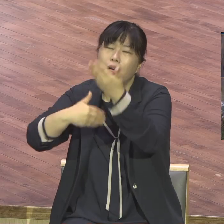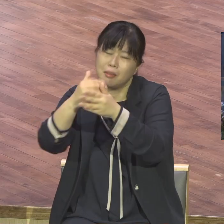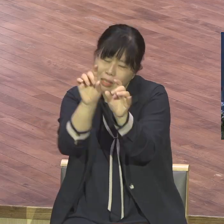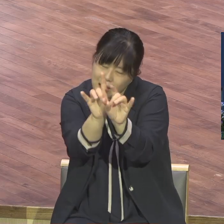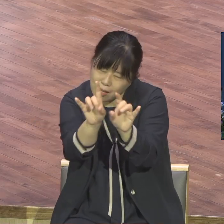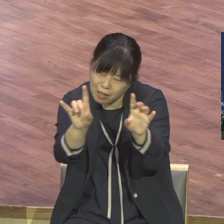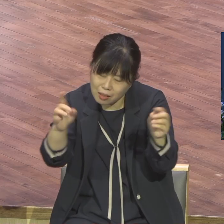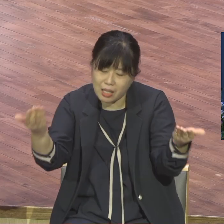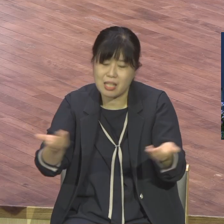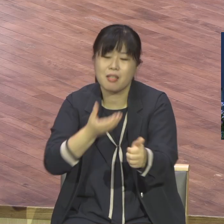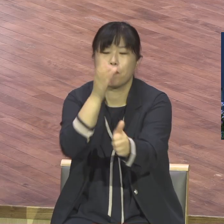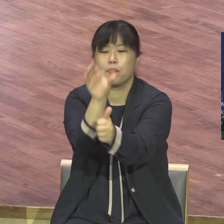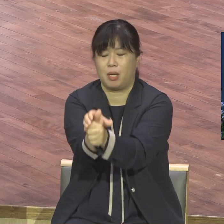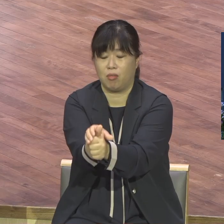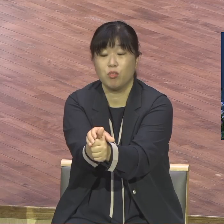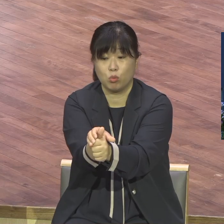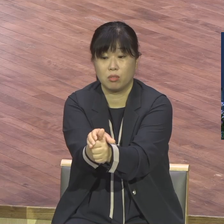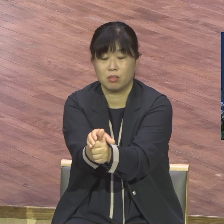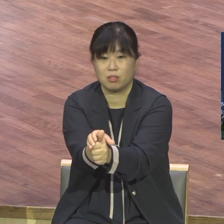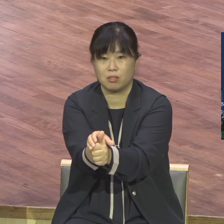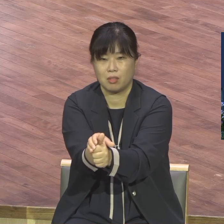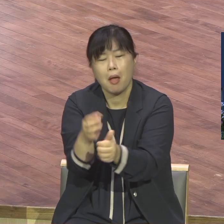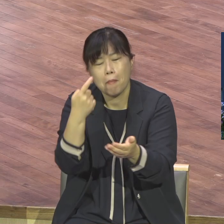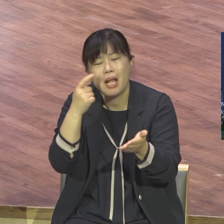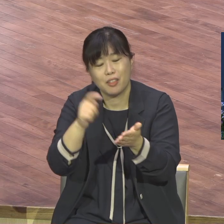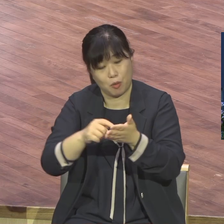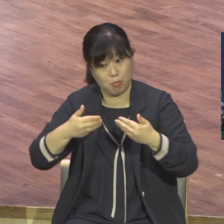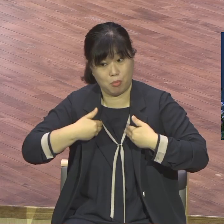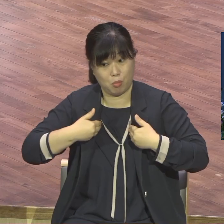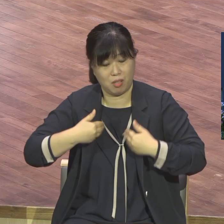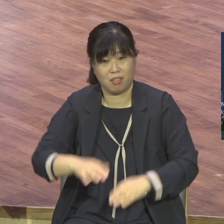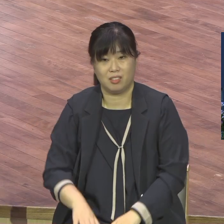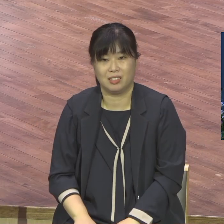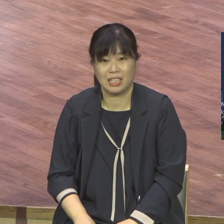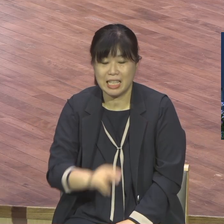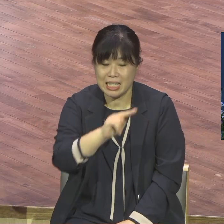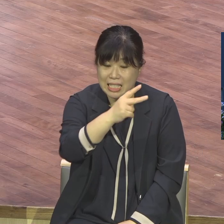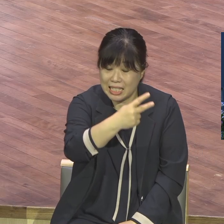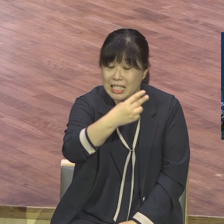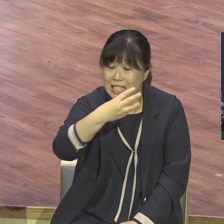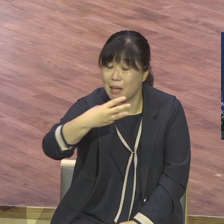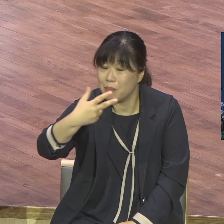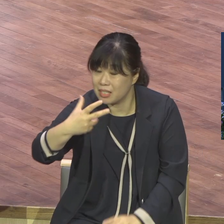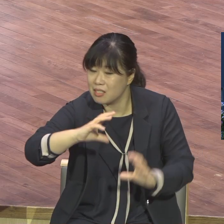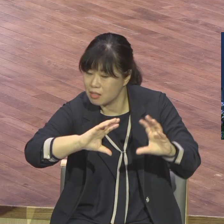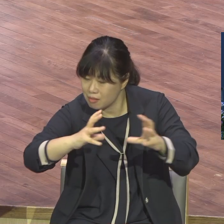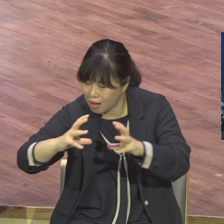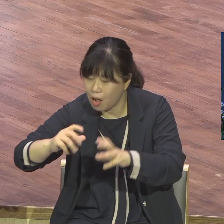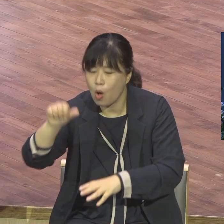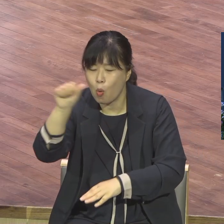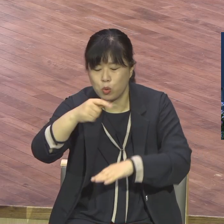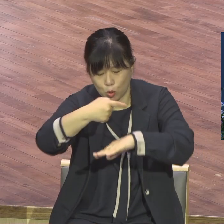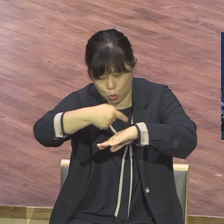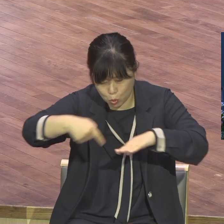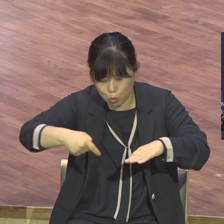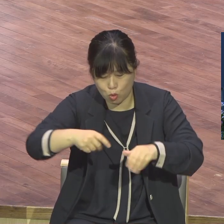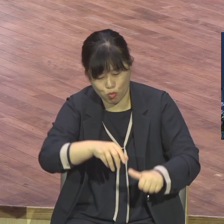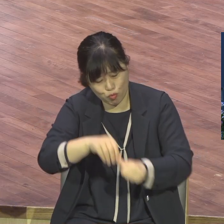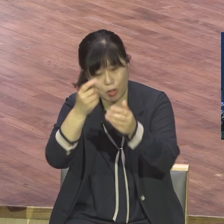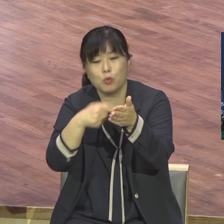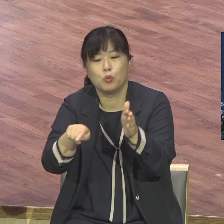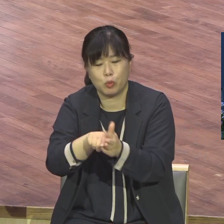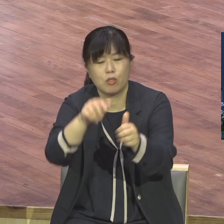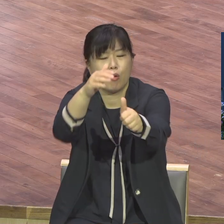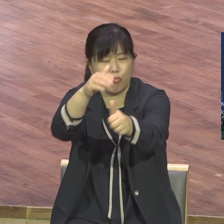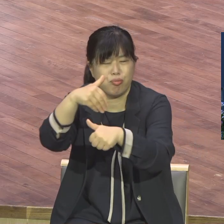그렇지 모두에게 세계복음화할 수 있는 2, 3초 5천종 살릴 수 있는 사명이 주어졌다.